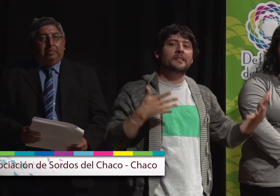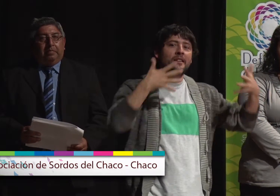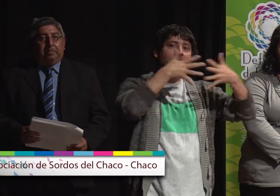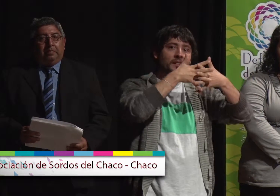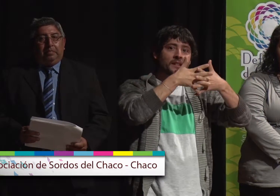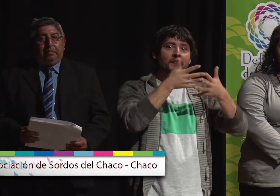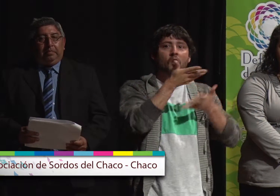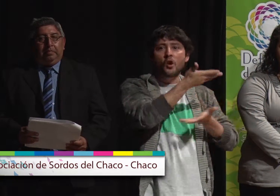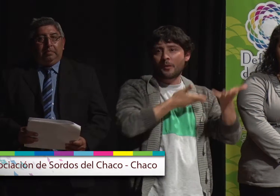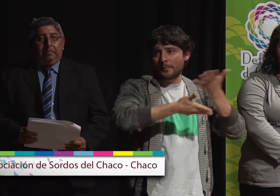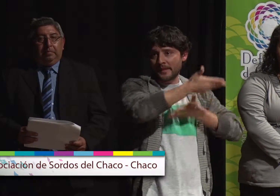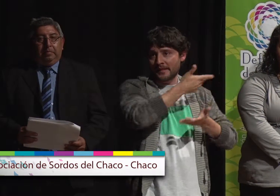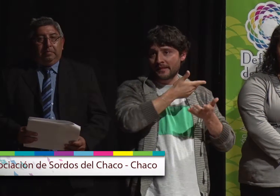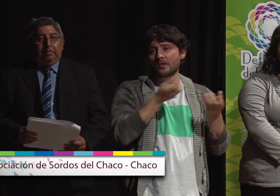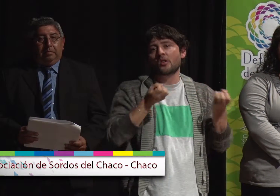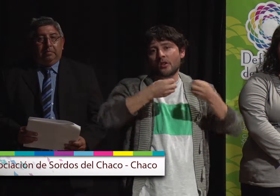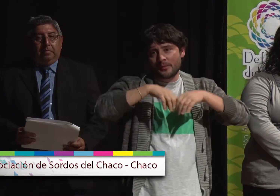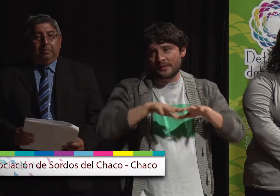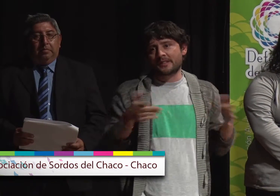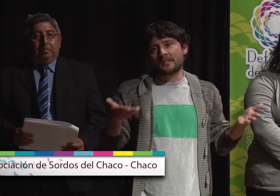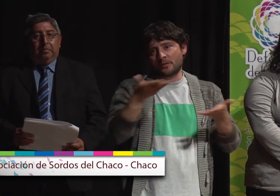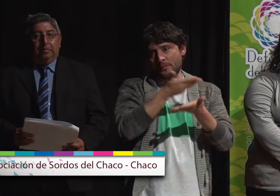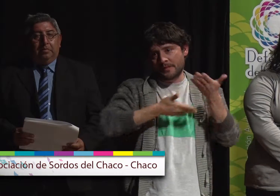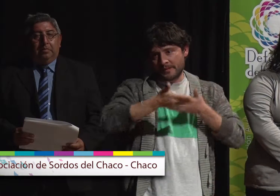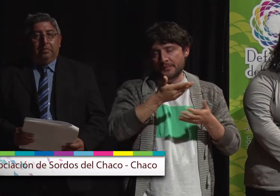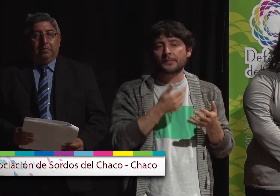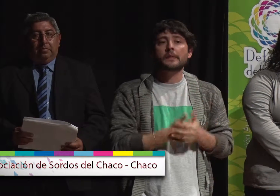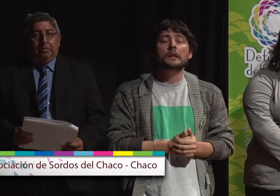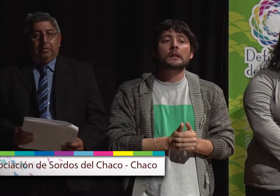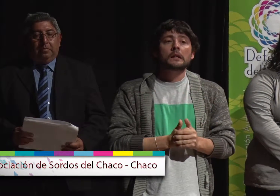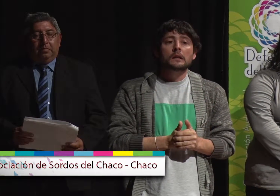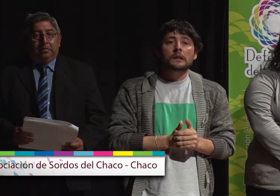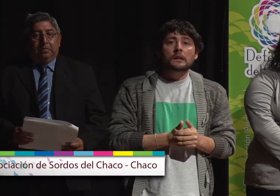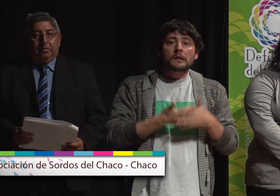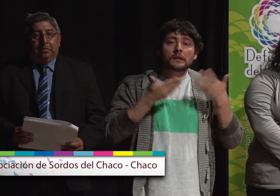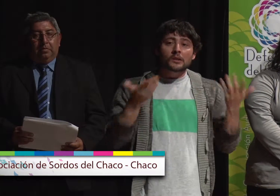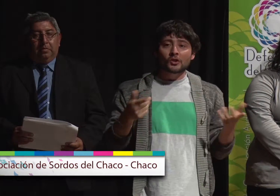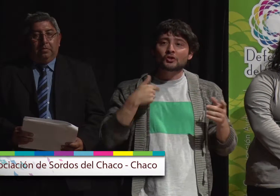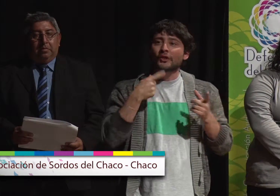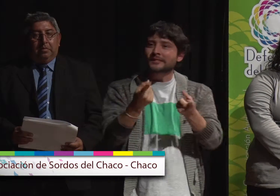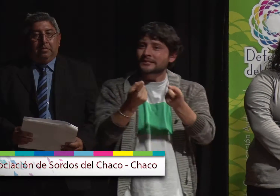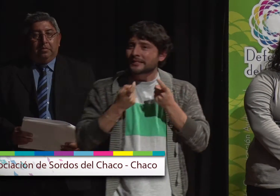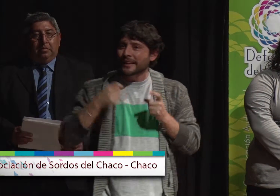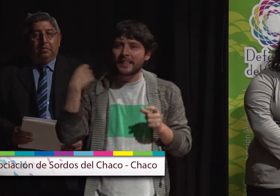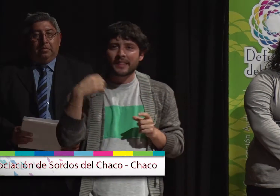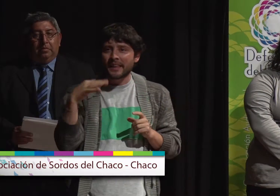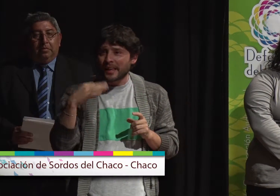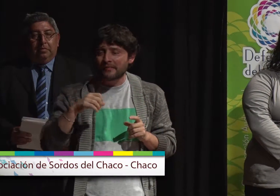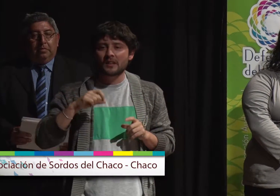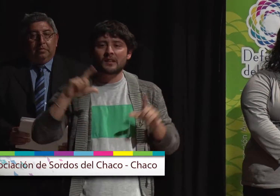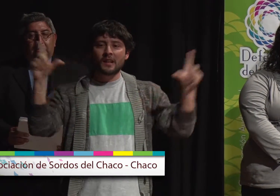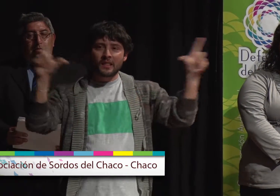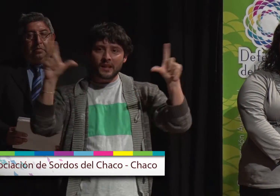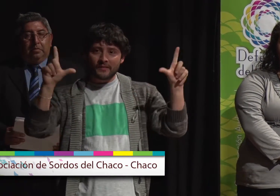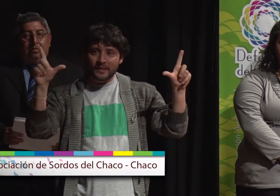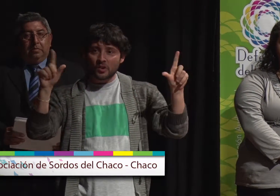sordos que trabajan en relación con los intérpretes e intercambiando con ellos. Lo que nosotros necesitamos es algo